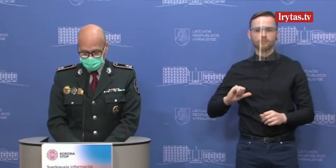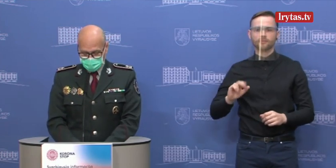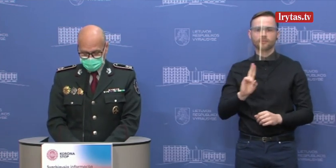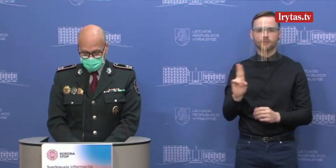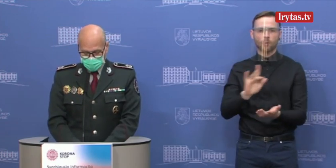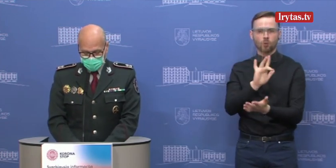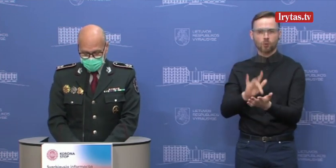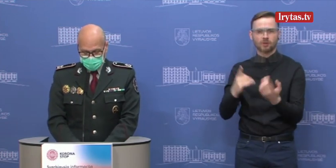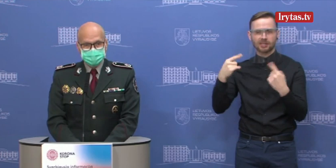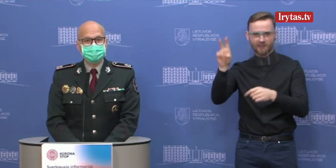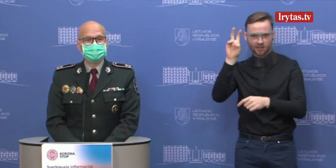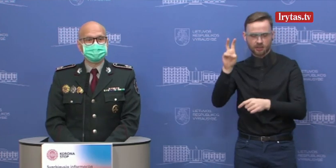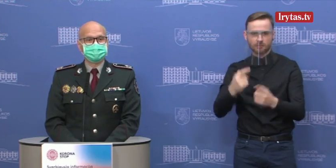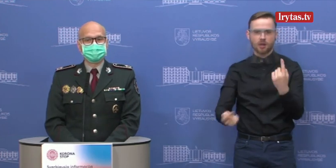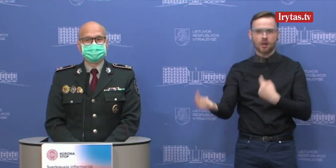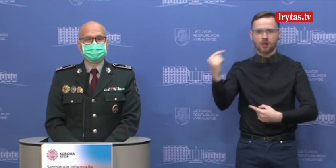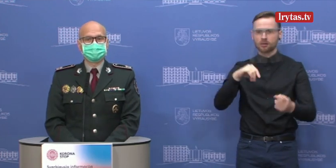šalies teritoriją.